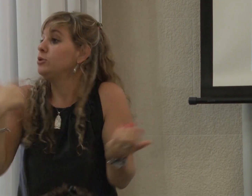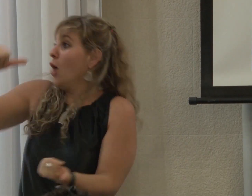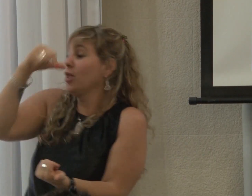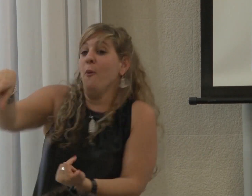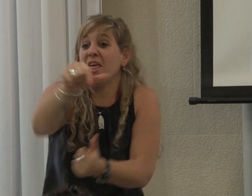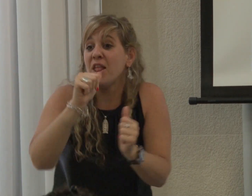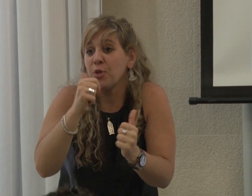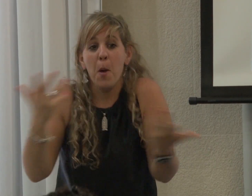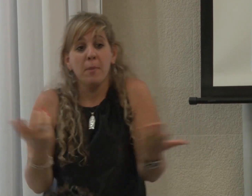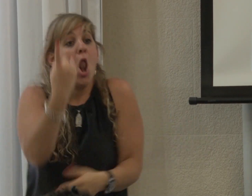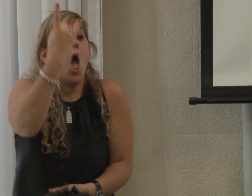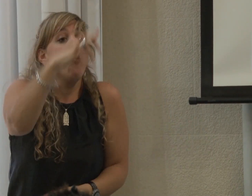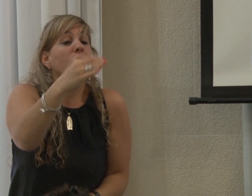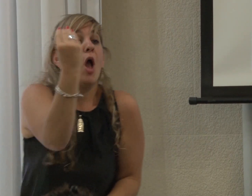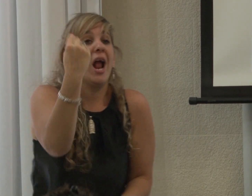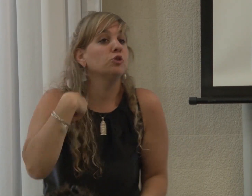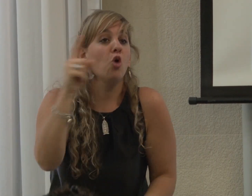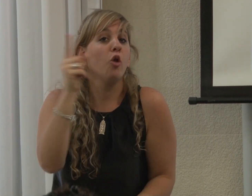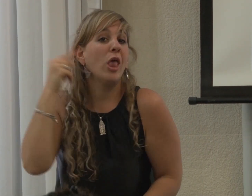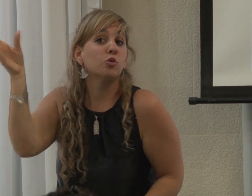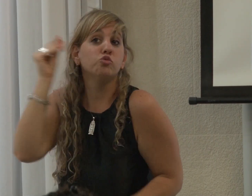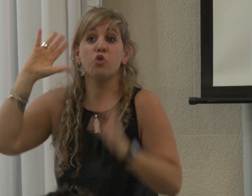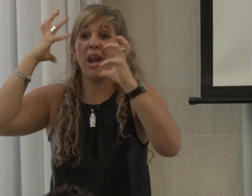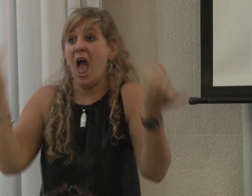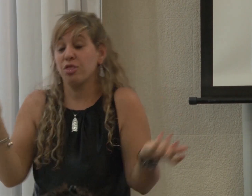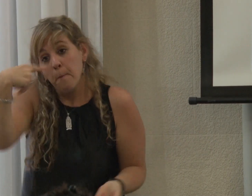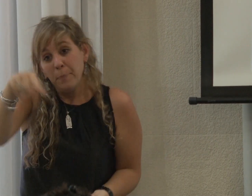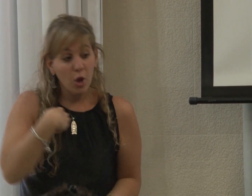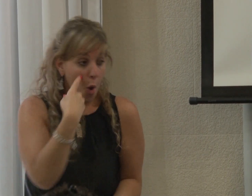ya hemos sufrido muchas prohibiciones.